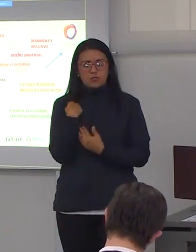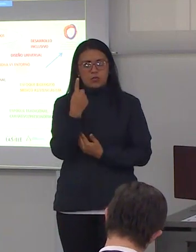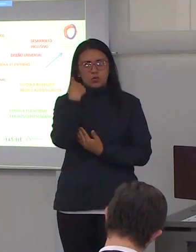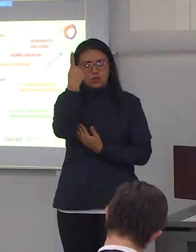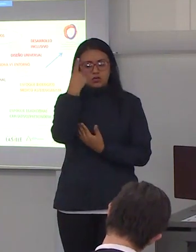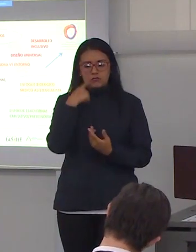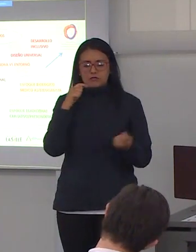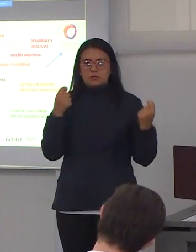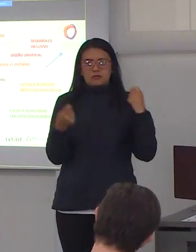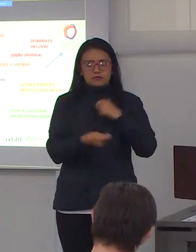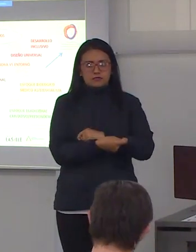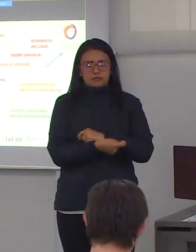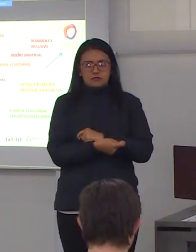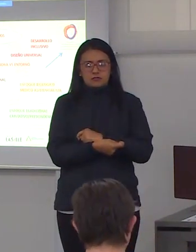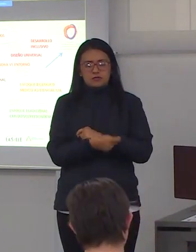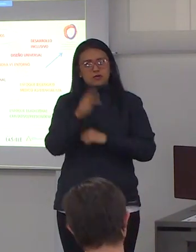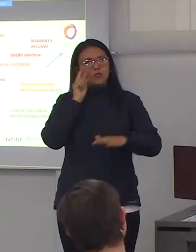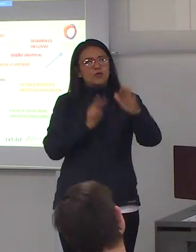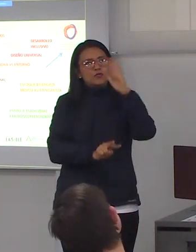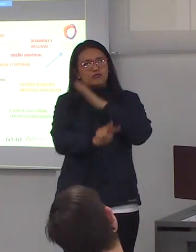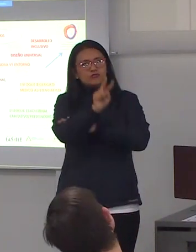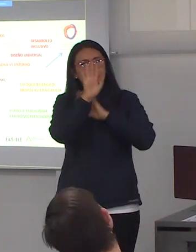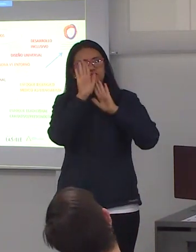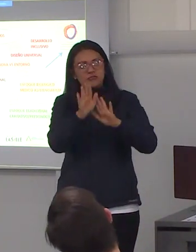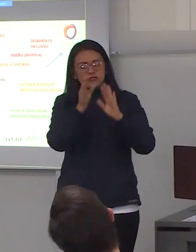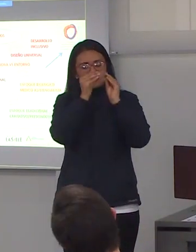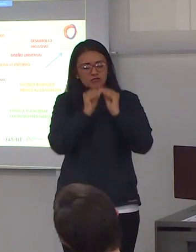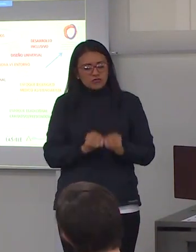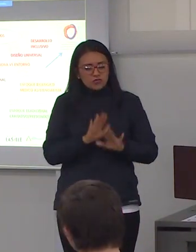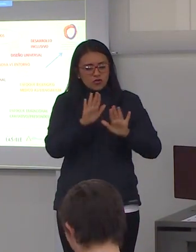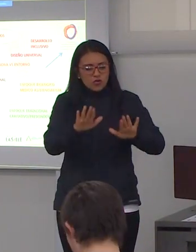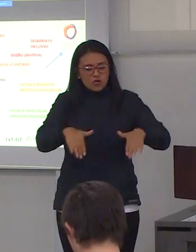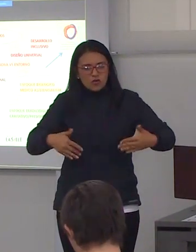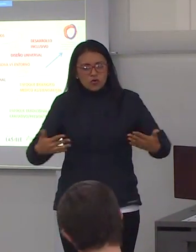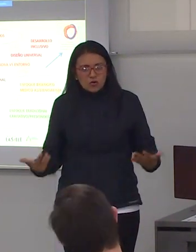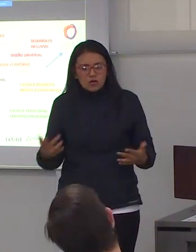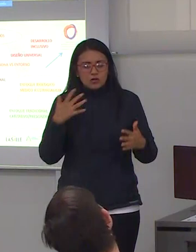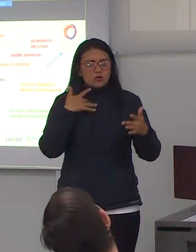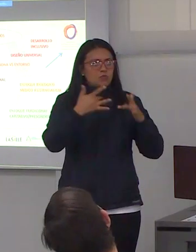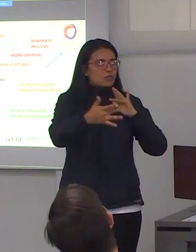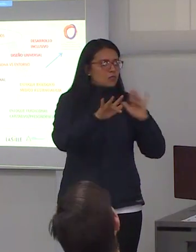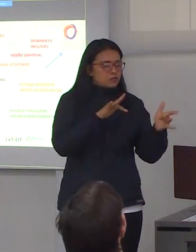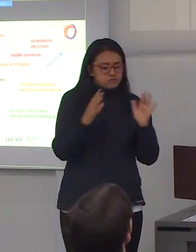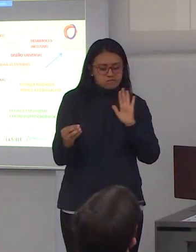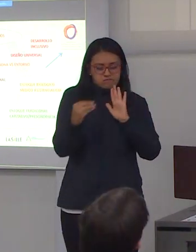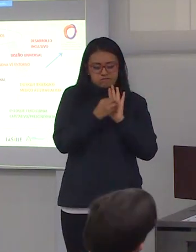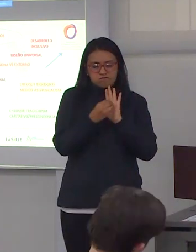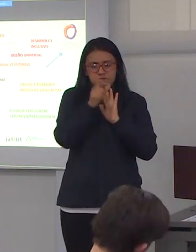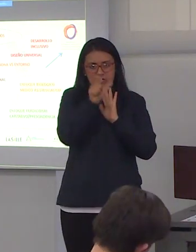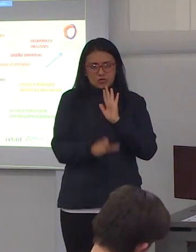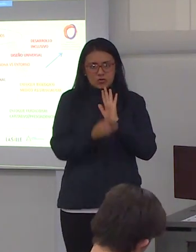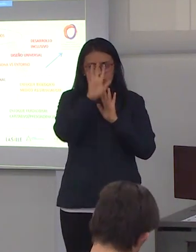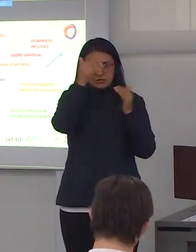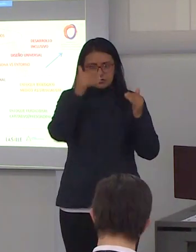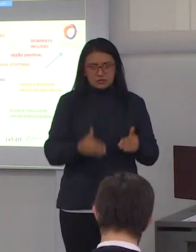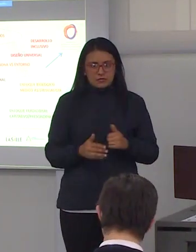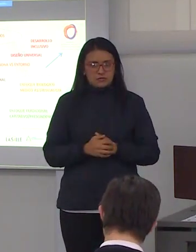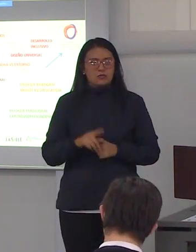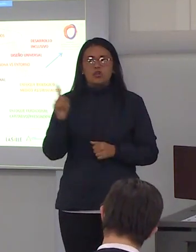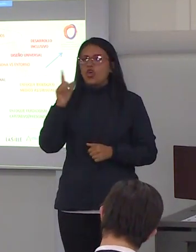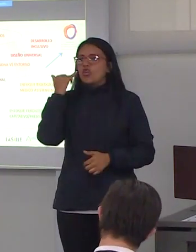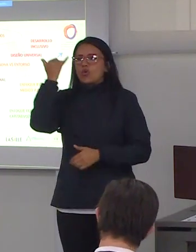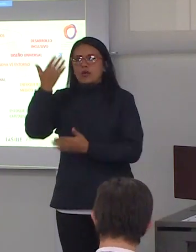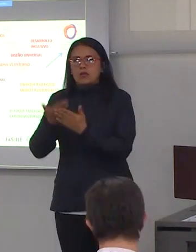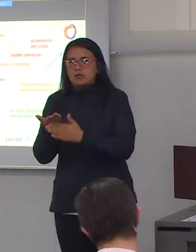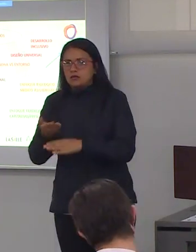para cambiar la visión y la forma en que se debe interactuar e incluir a personas con discapacidad no inventa